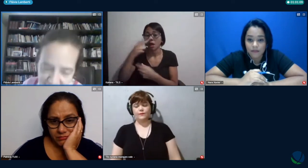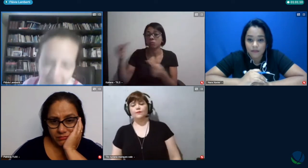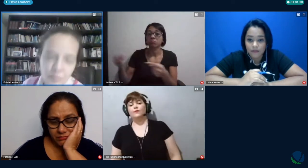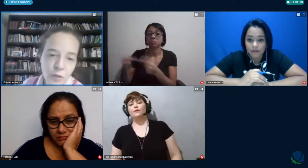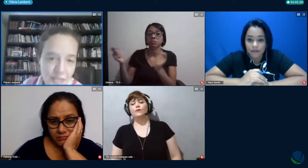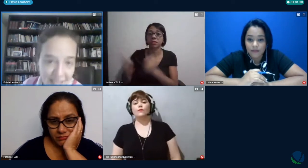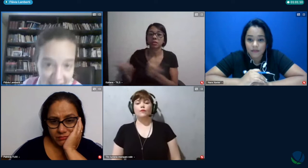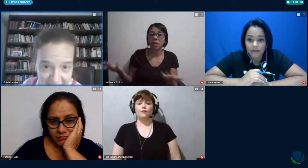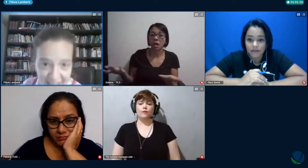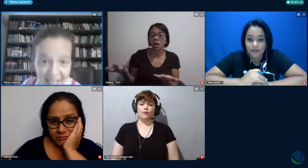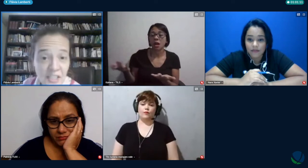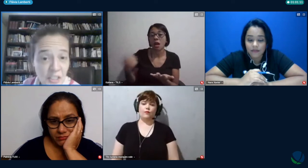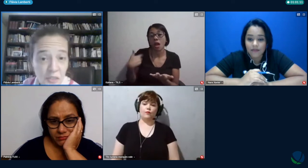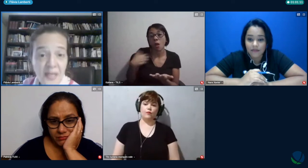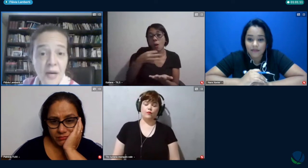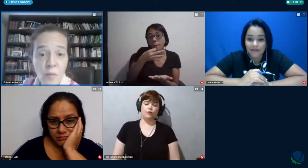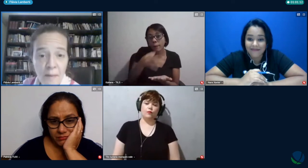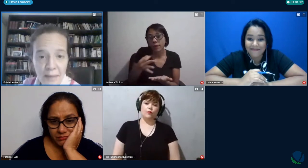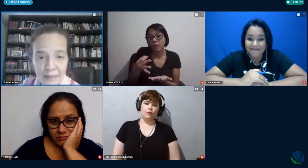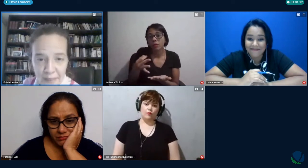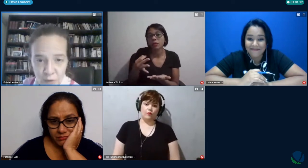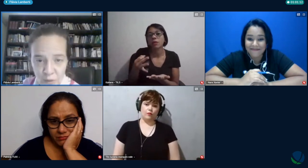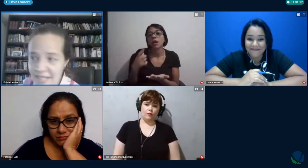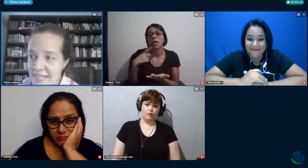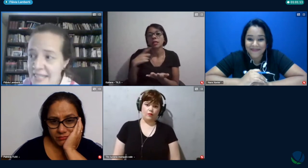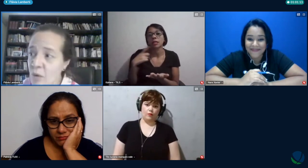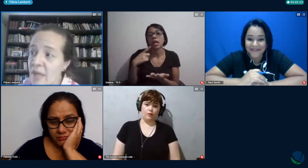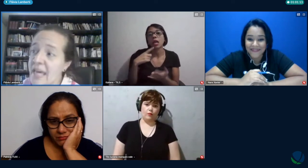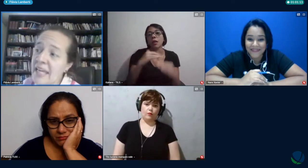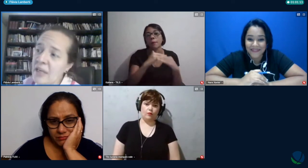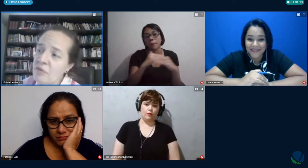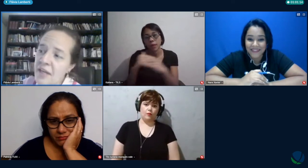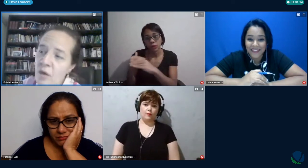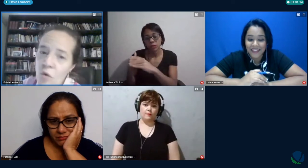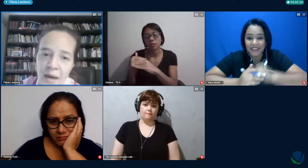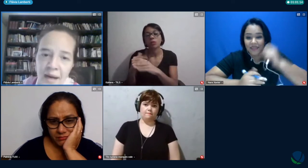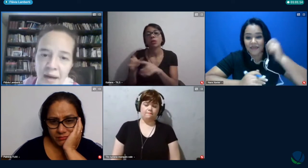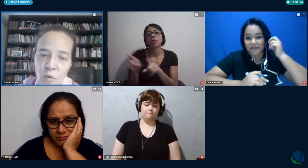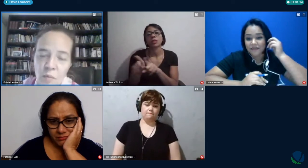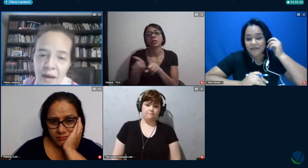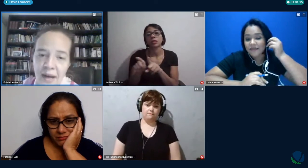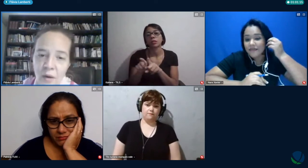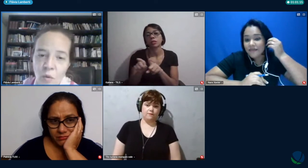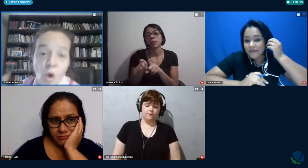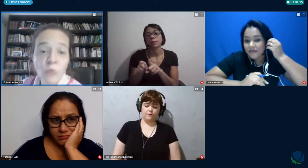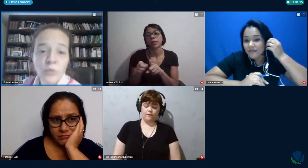também ser reproduzida aqui. E aí a gente fica com uma padronização e não fica